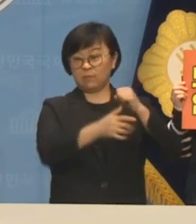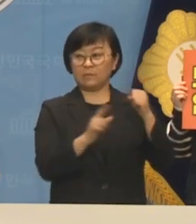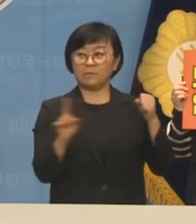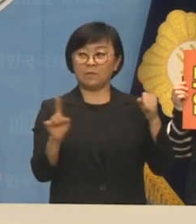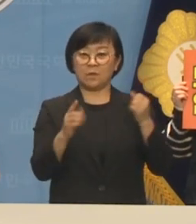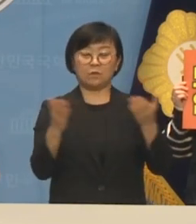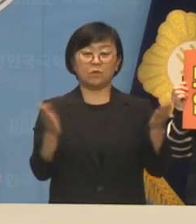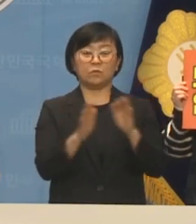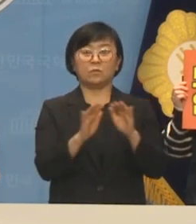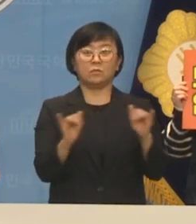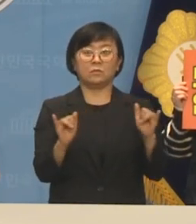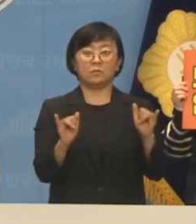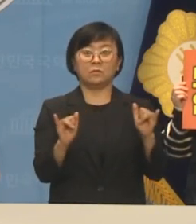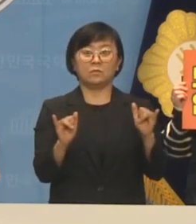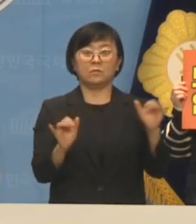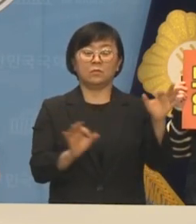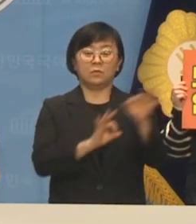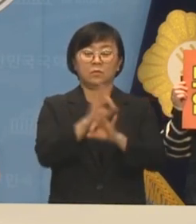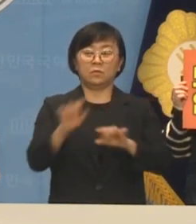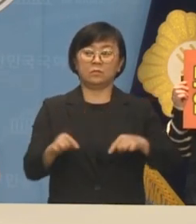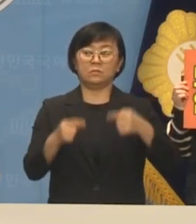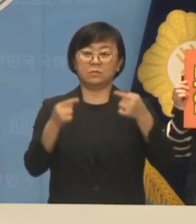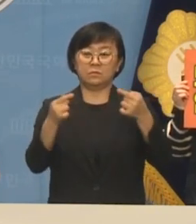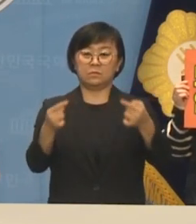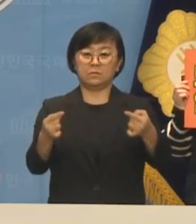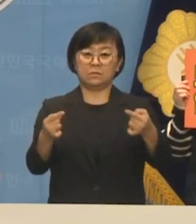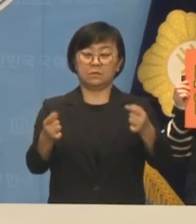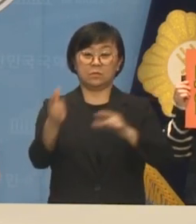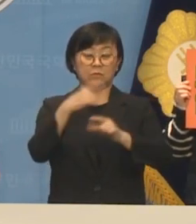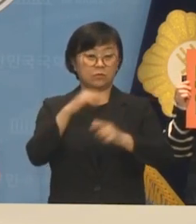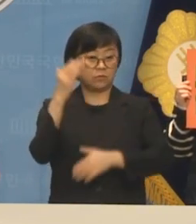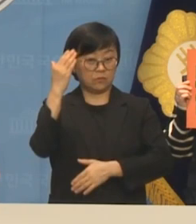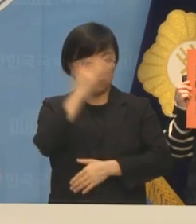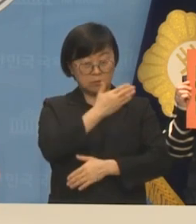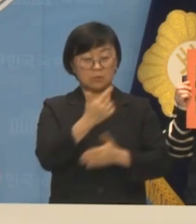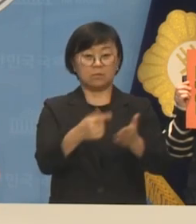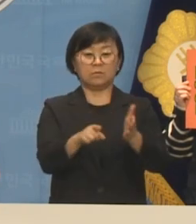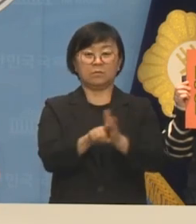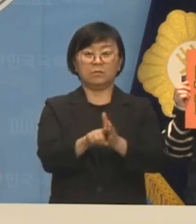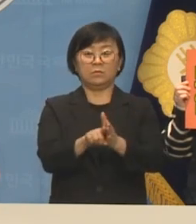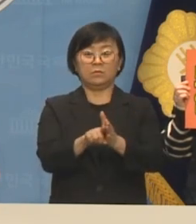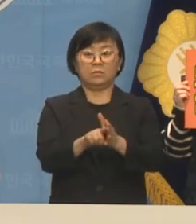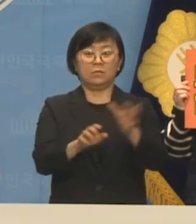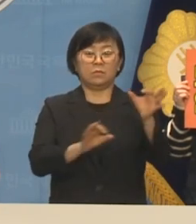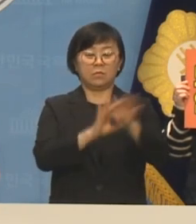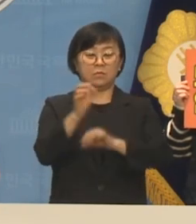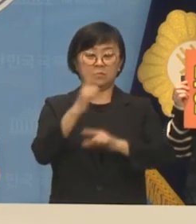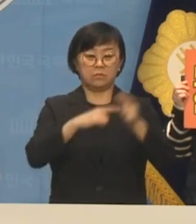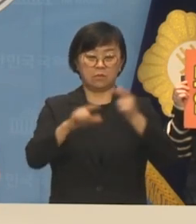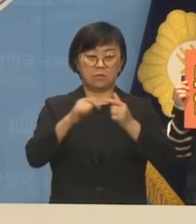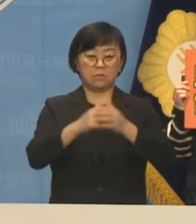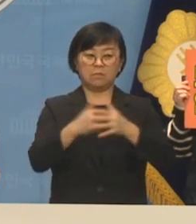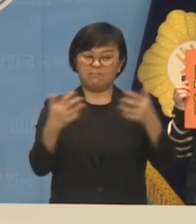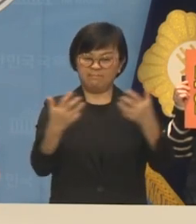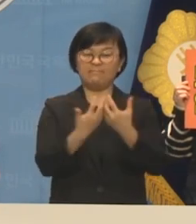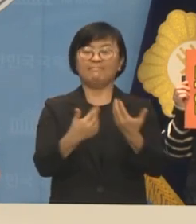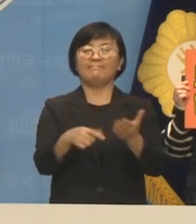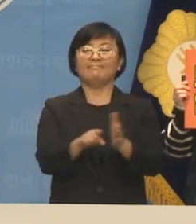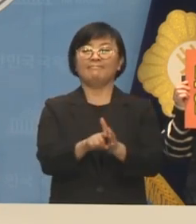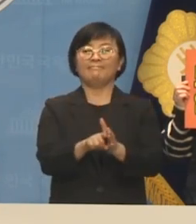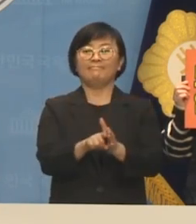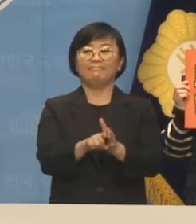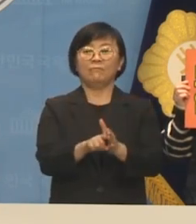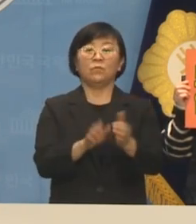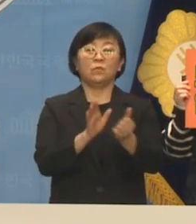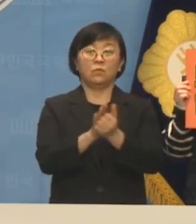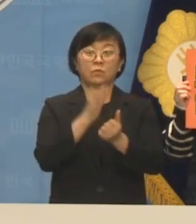세계적으로 노동자의 경영 참여가 경영을 좀 더 투명하게 하고 경영을 좀 더 내실 있게 하는데